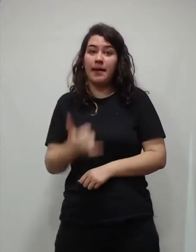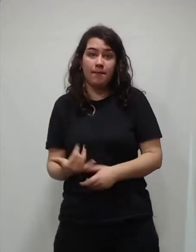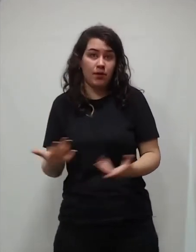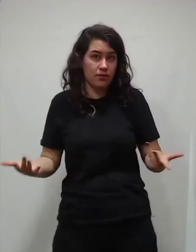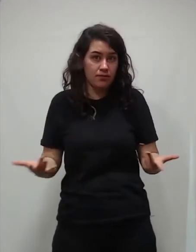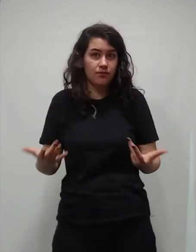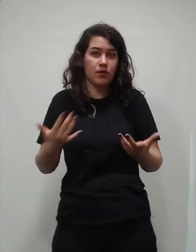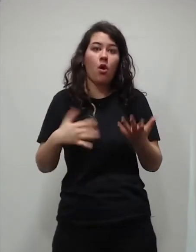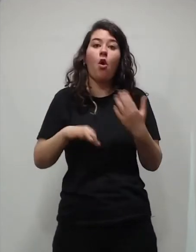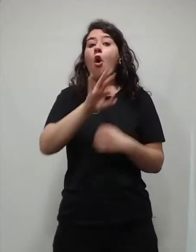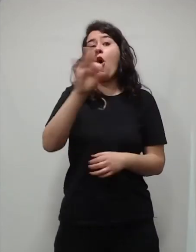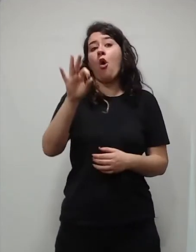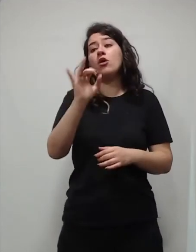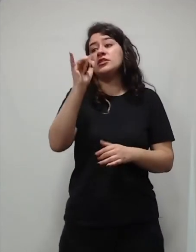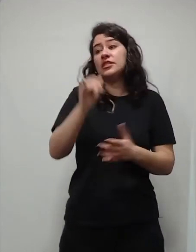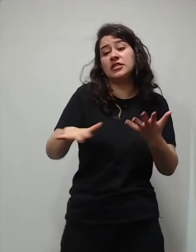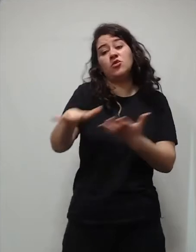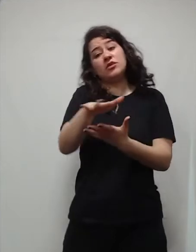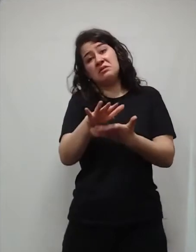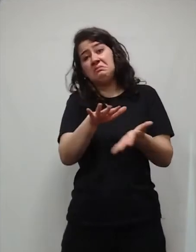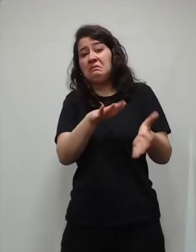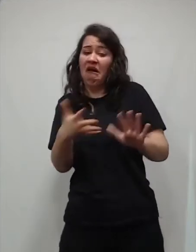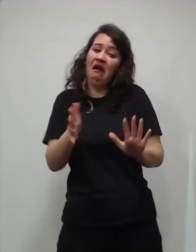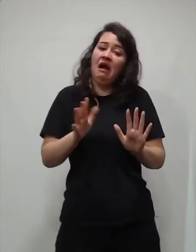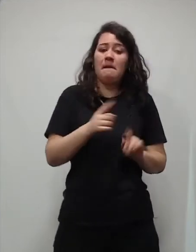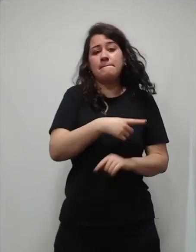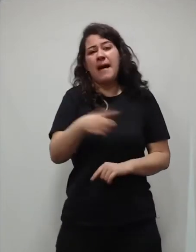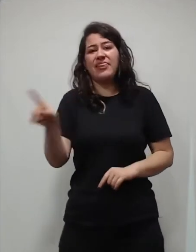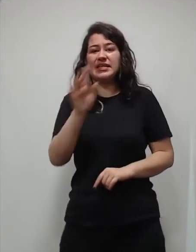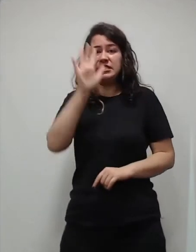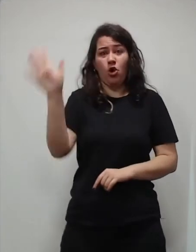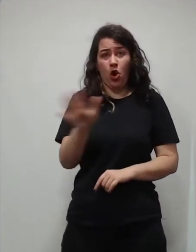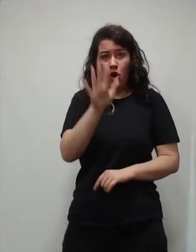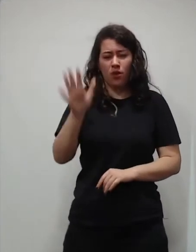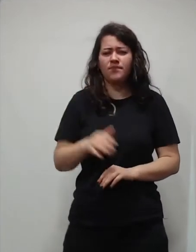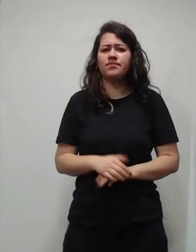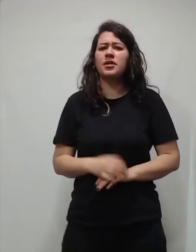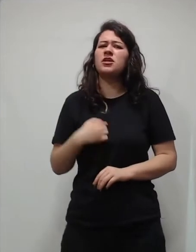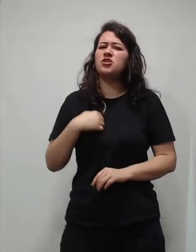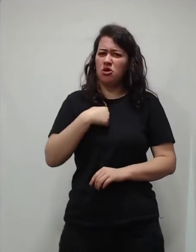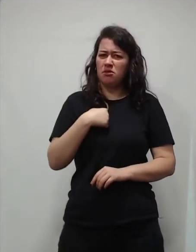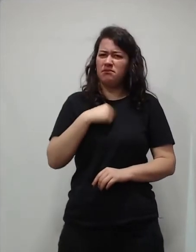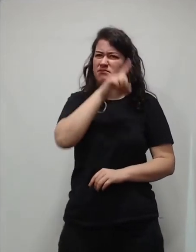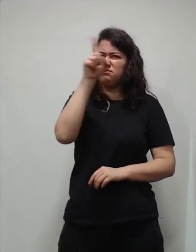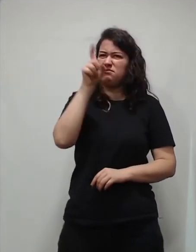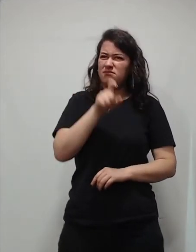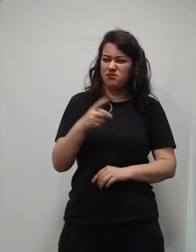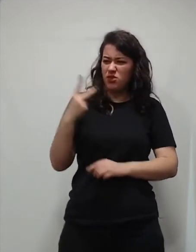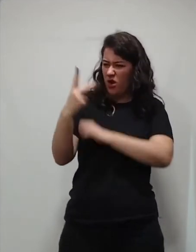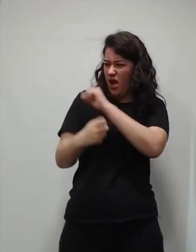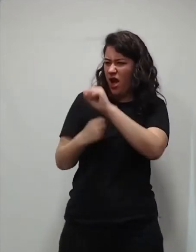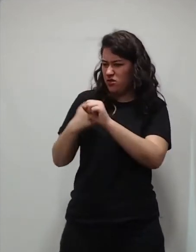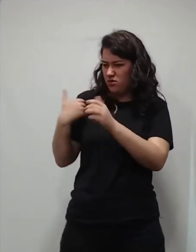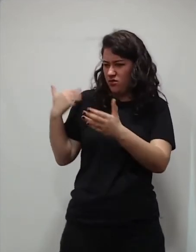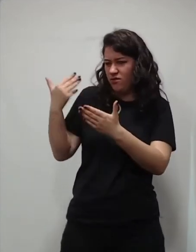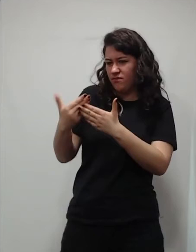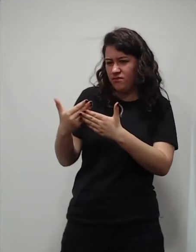de los casos, a un psicólogo. Yo me pregunto, En estos 2 años,